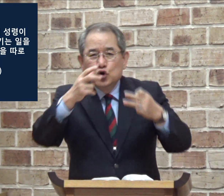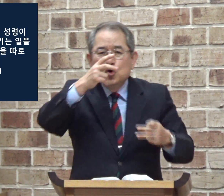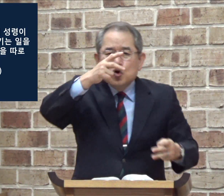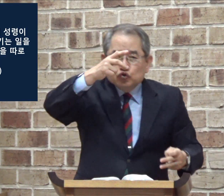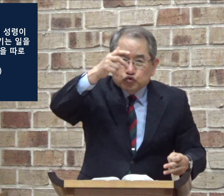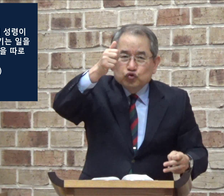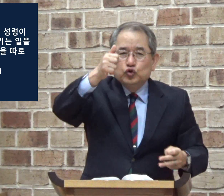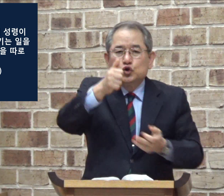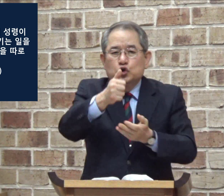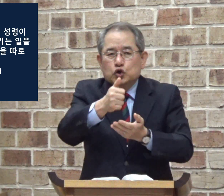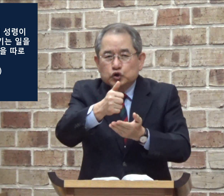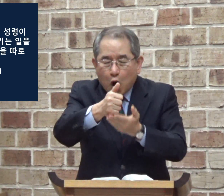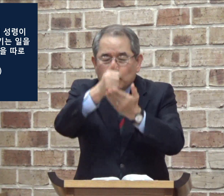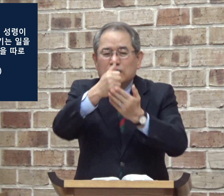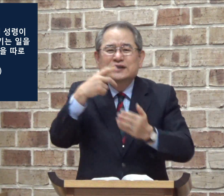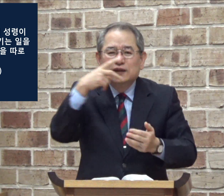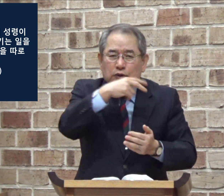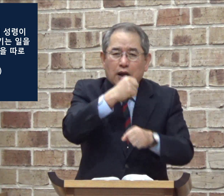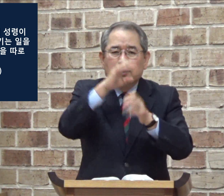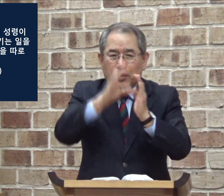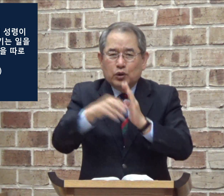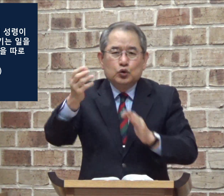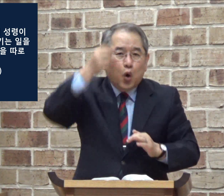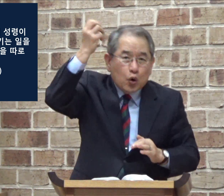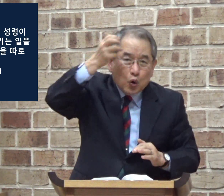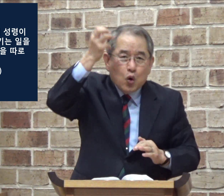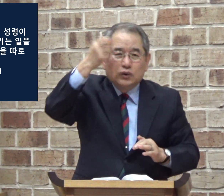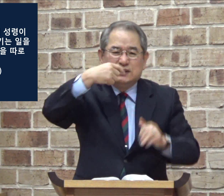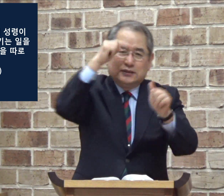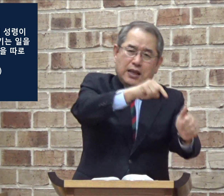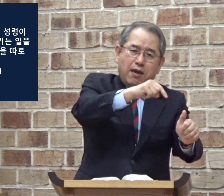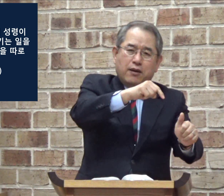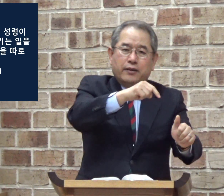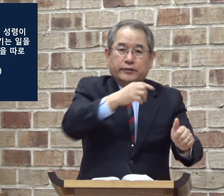위하여 바나바와 사울을 따로 세우라 하시니.